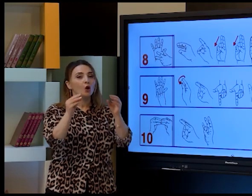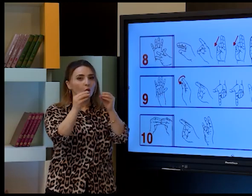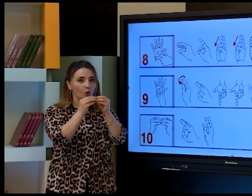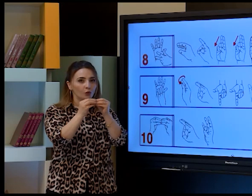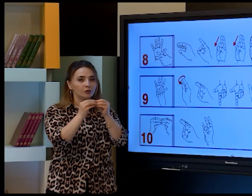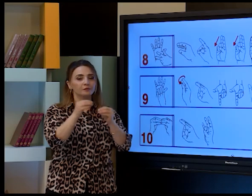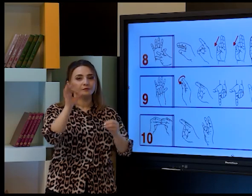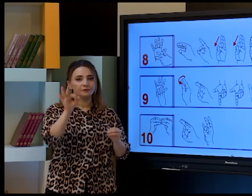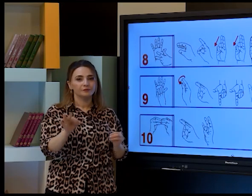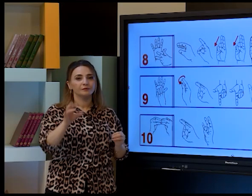10